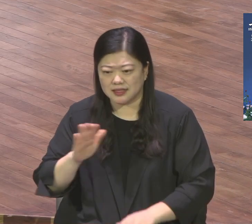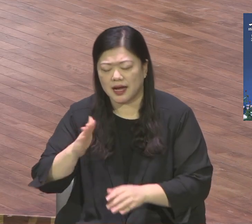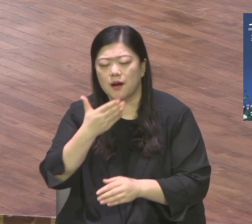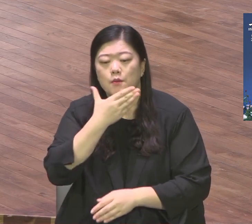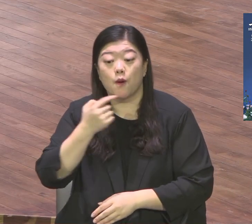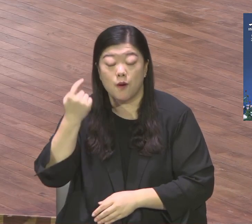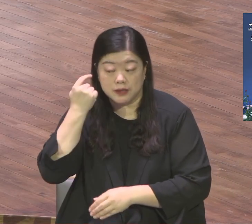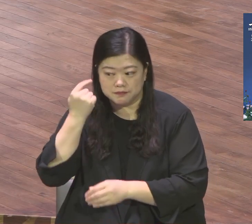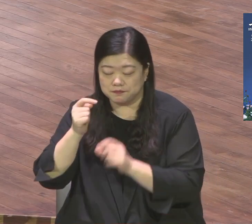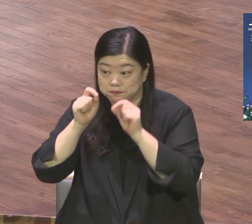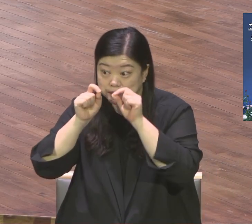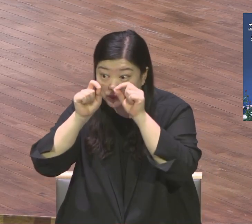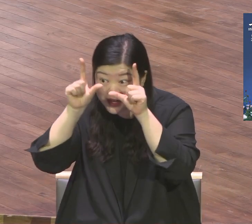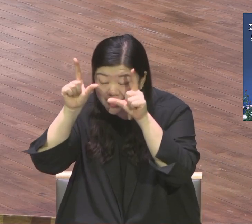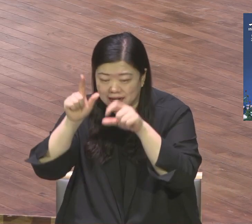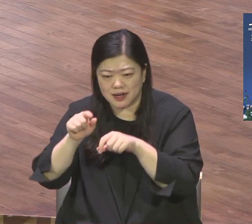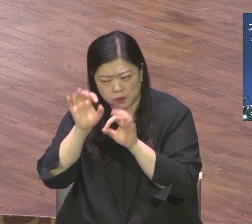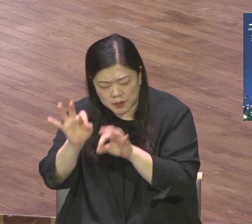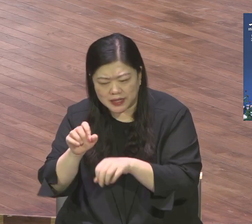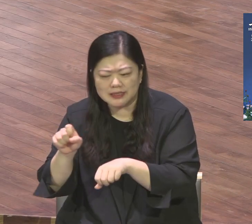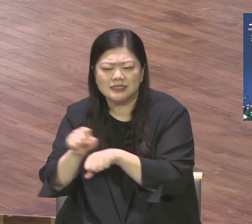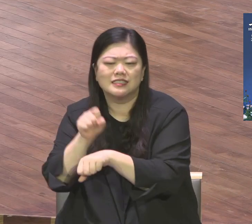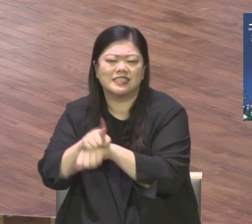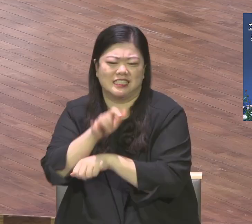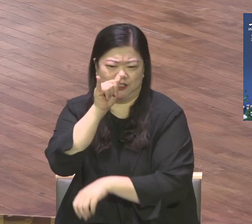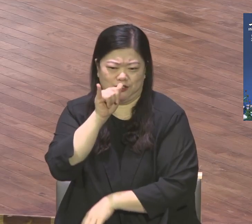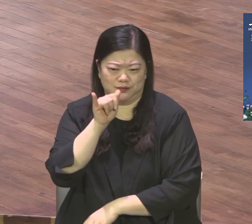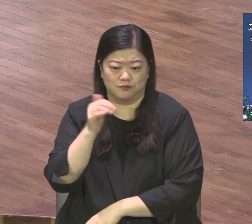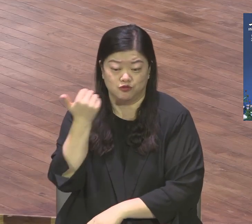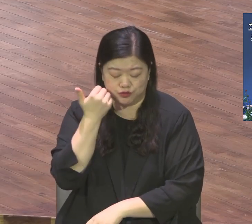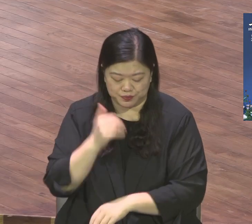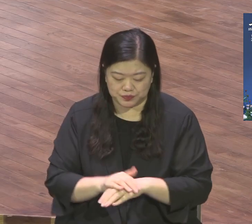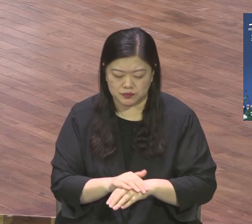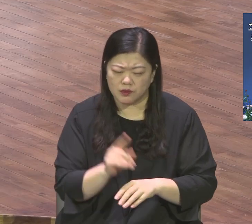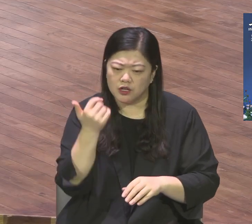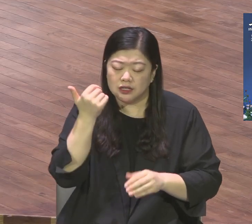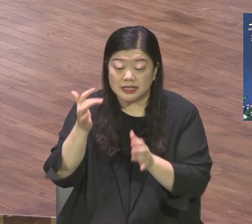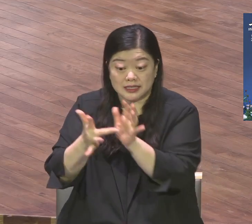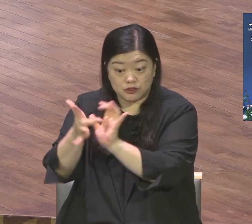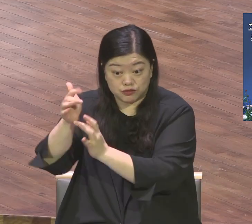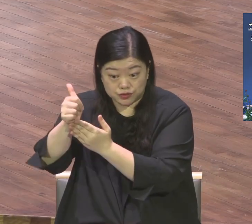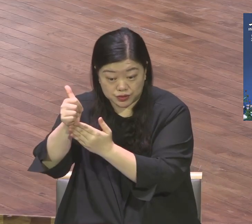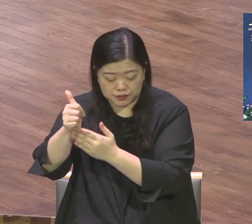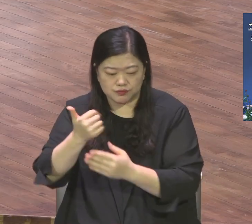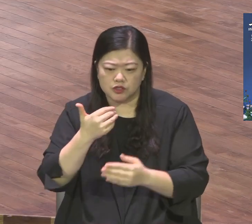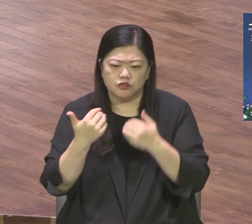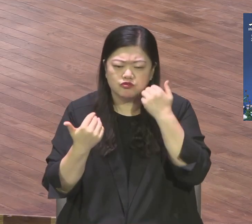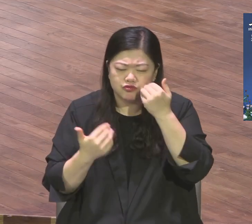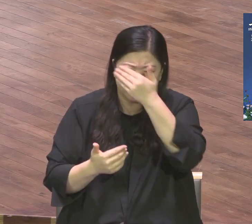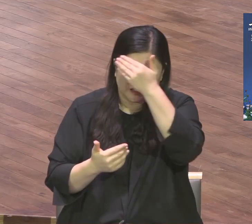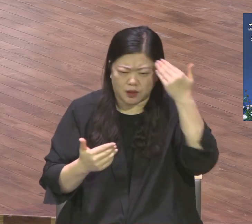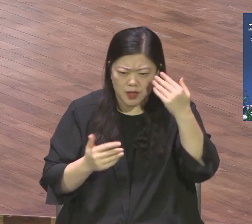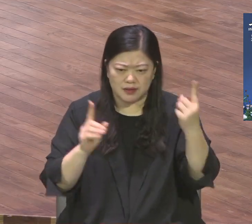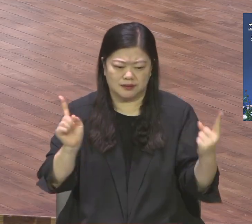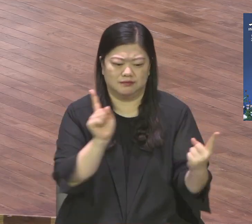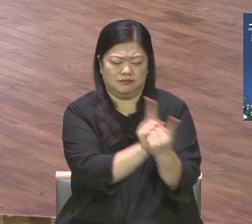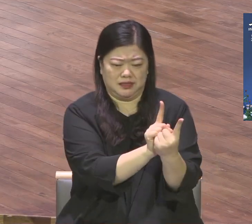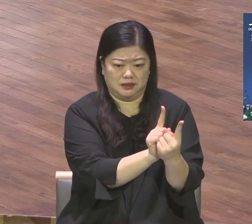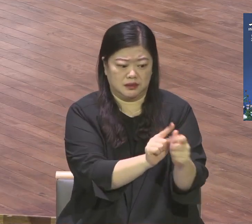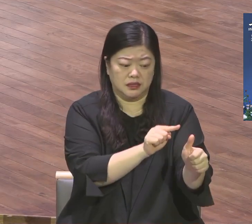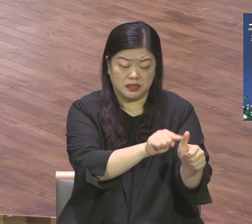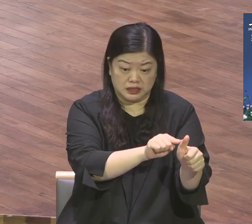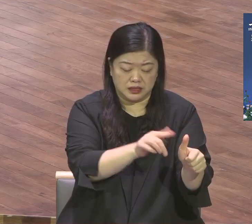있습니다. 아니 귀신들 군대 귀신들이 청년에게 예수님께서 나가라 했더니 대시 때 2000마리 다